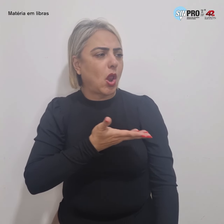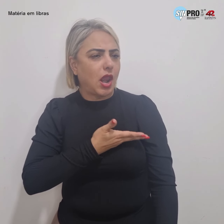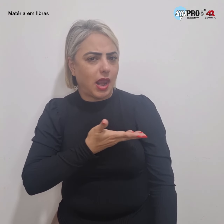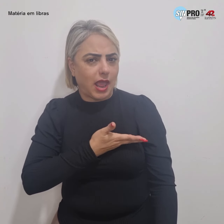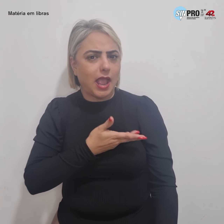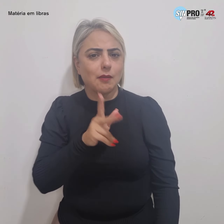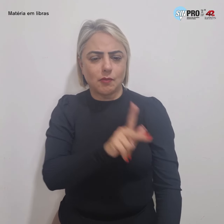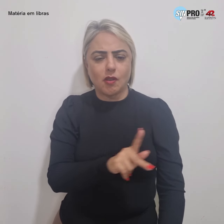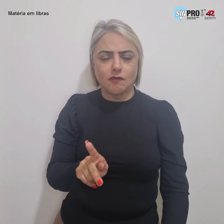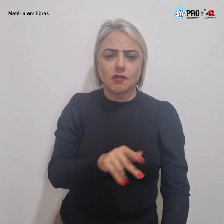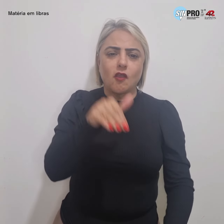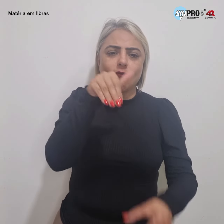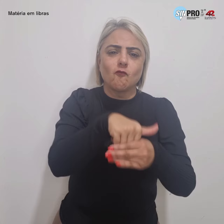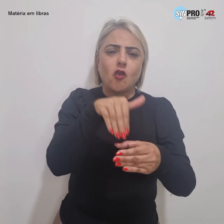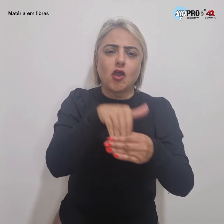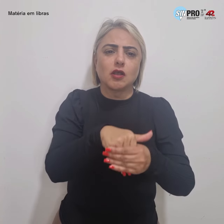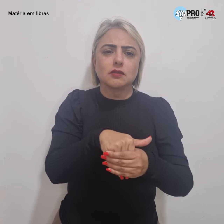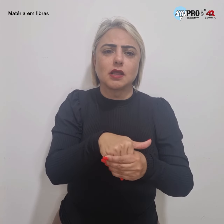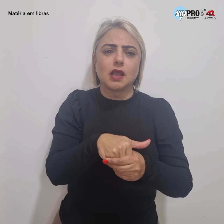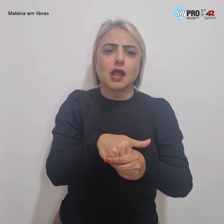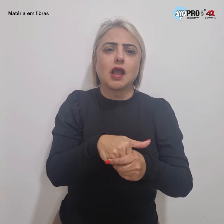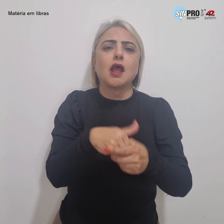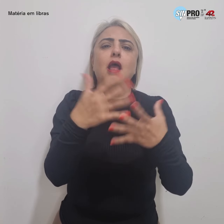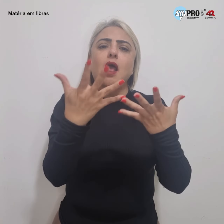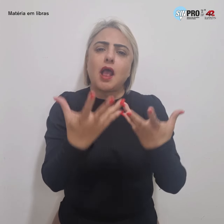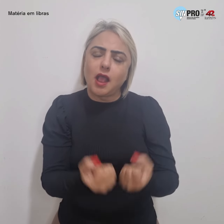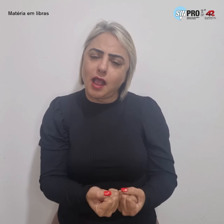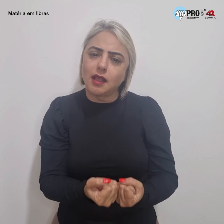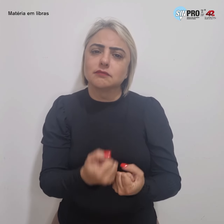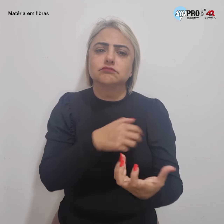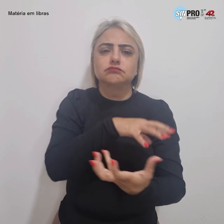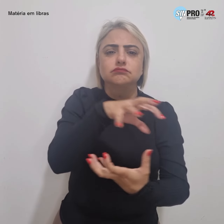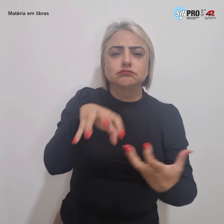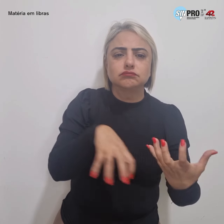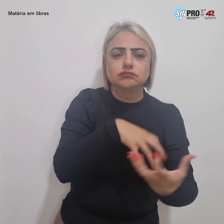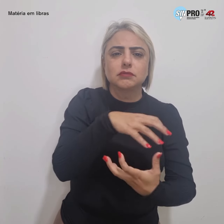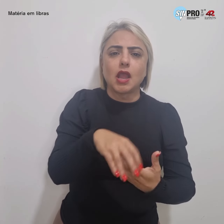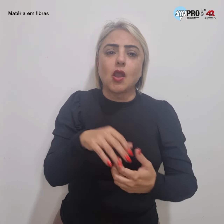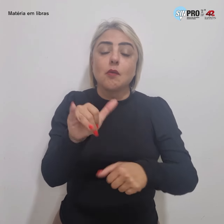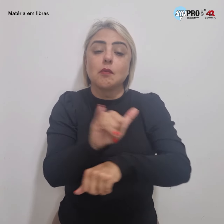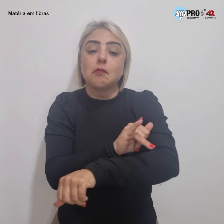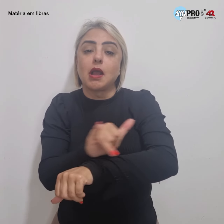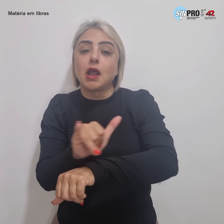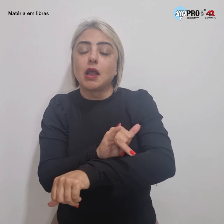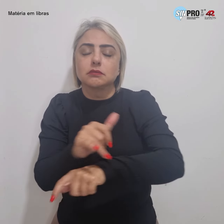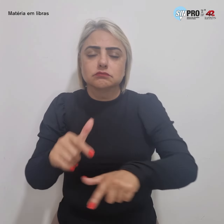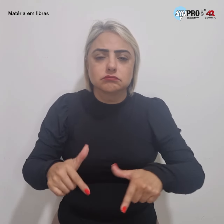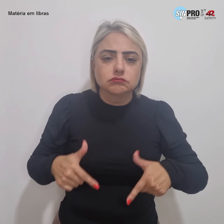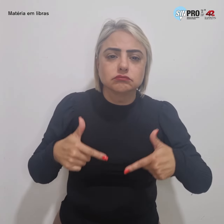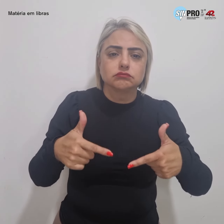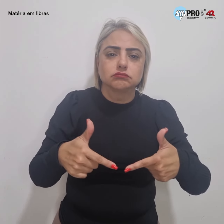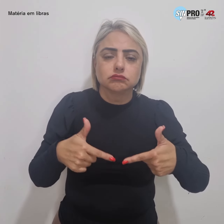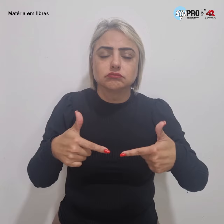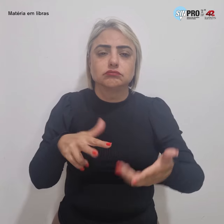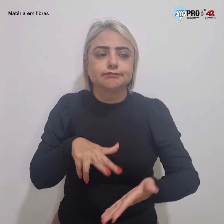professores votaram pela adesão à greve como estratégia de luta diante do ponto